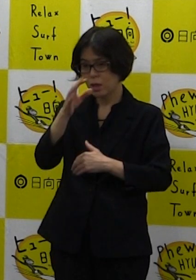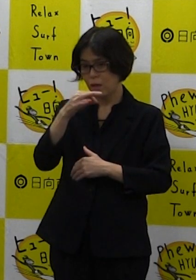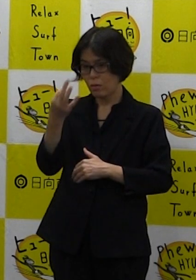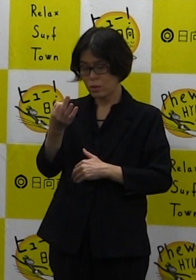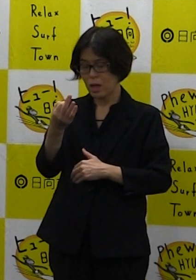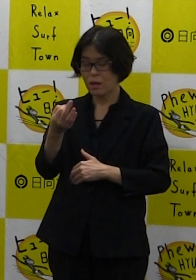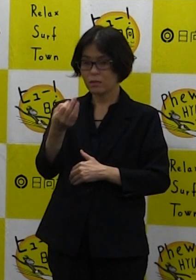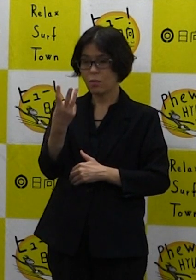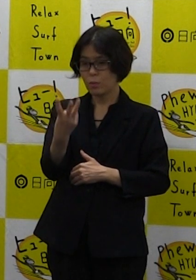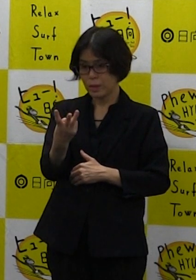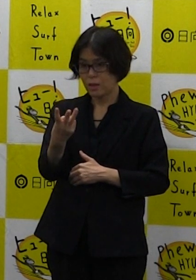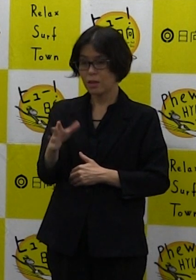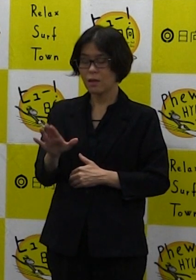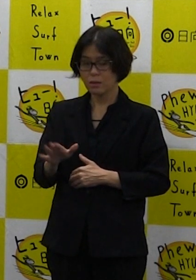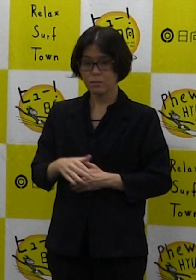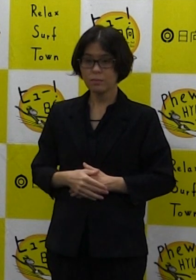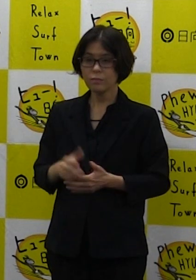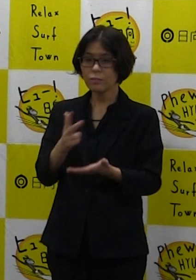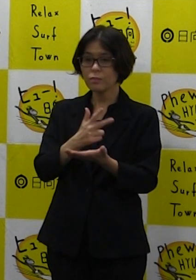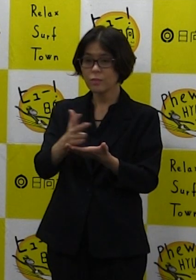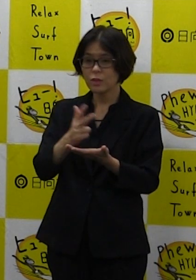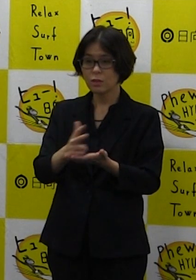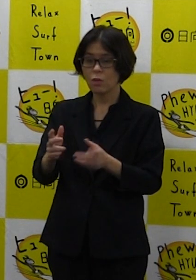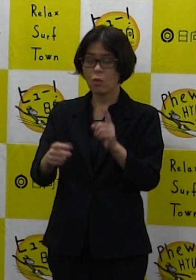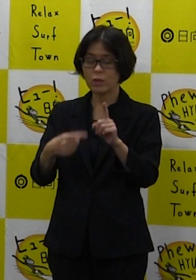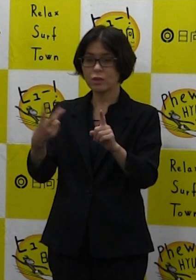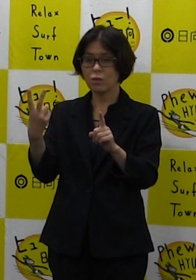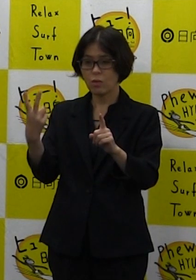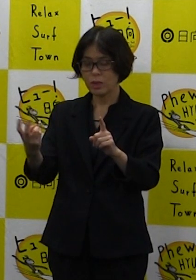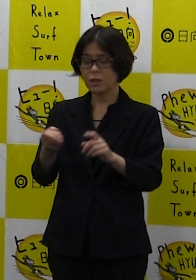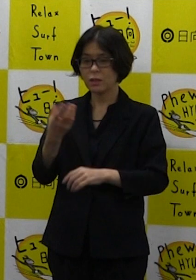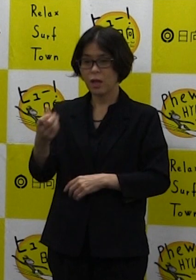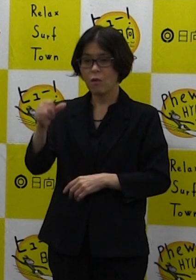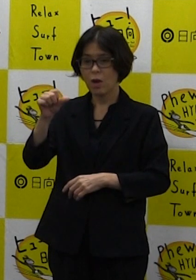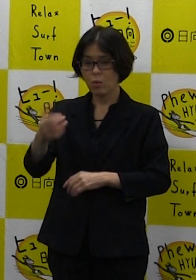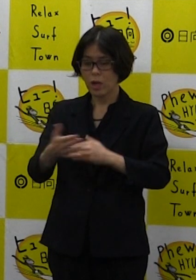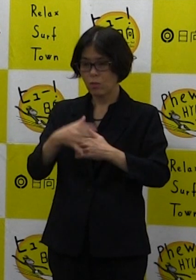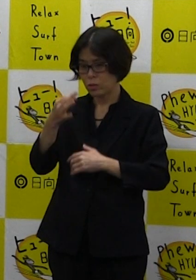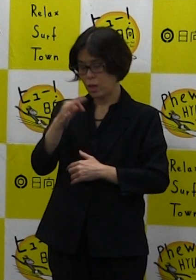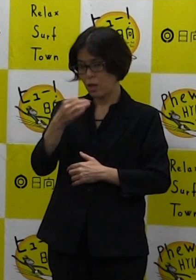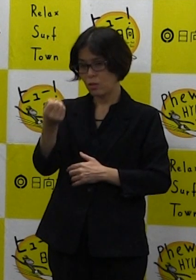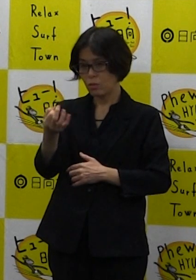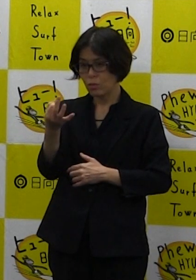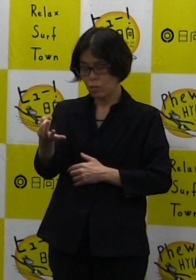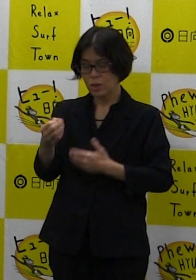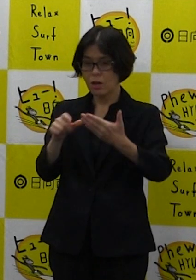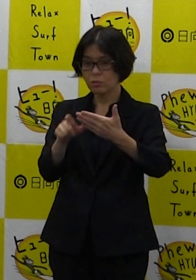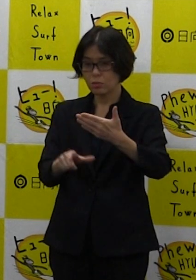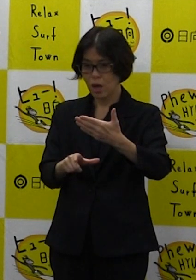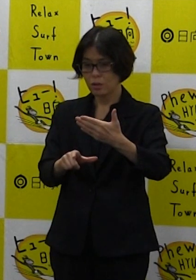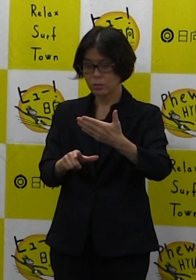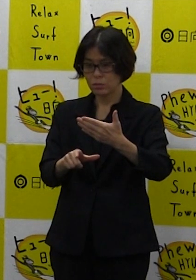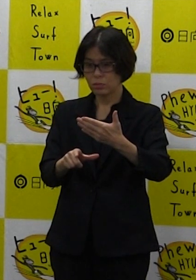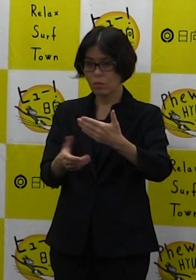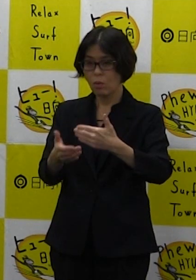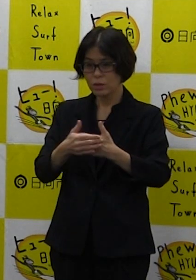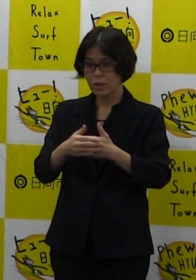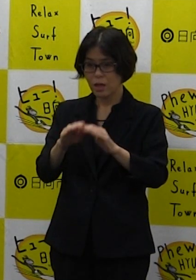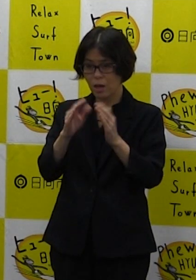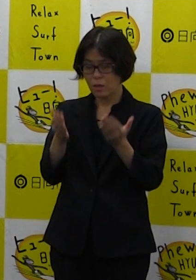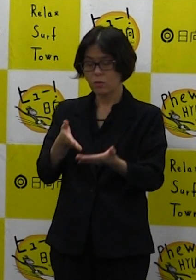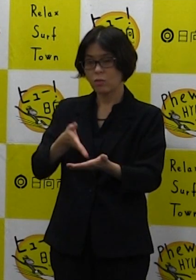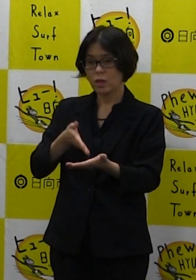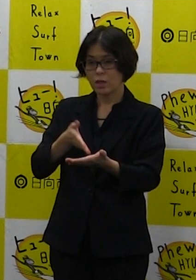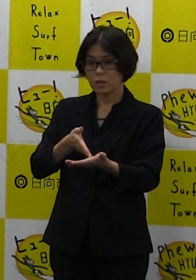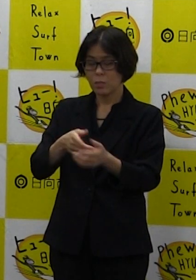です資料1-2令和5年度補正予算9月補正概要説明書の1